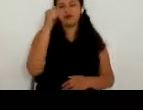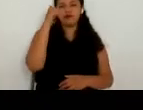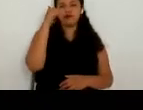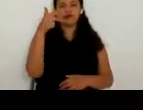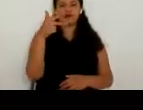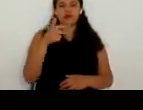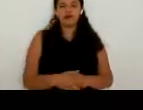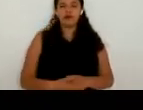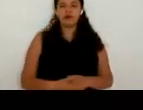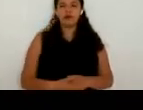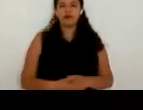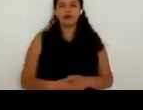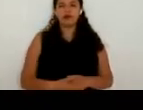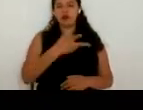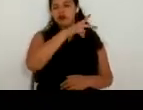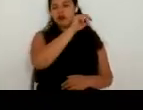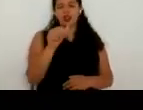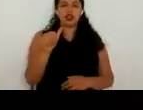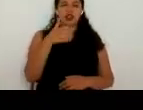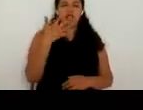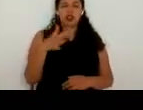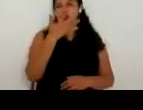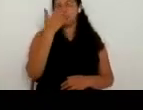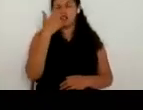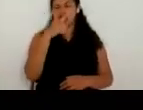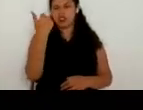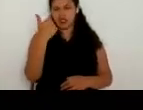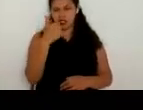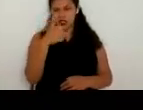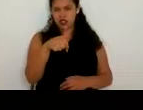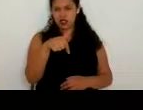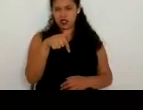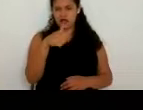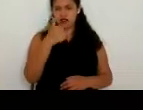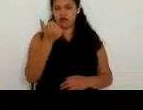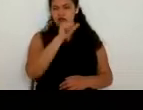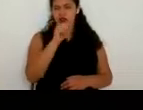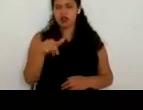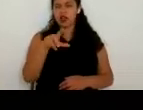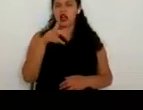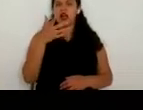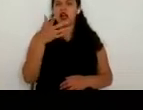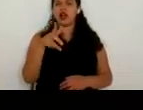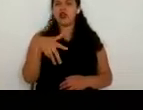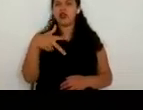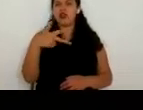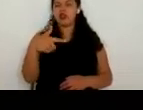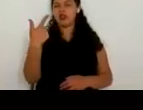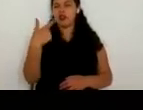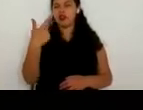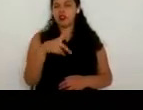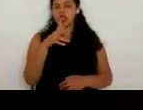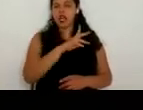de ocho a diez más de diez a trece más de trece a sesenta y tres salarios mínimos